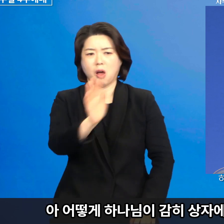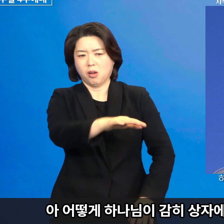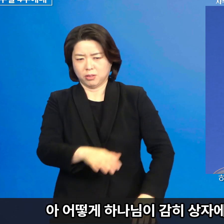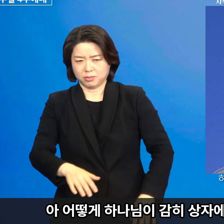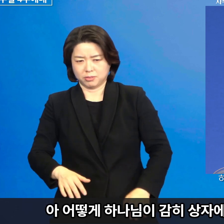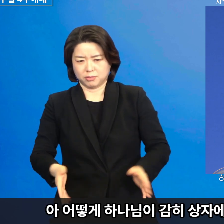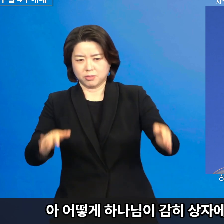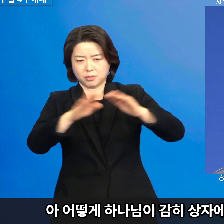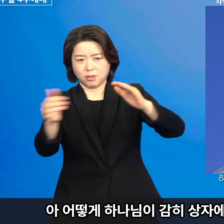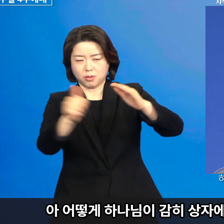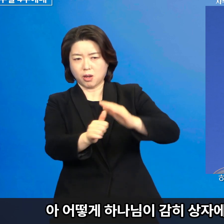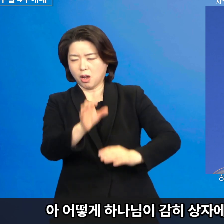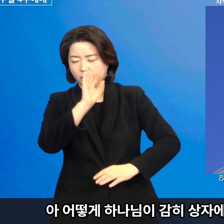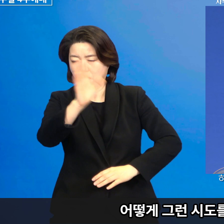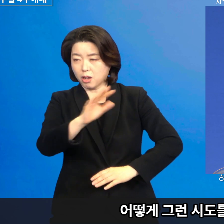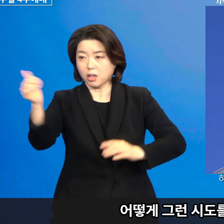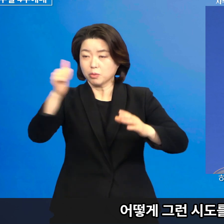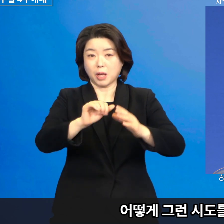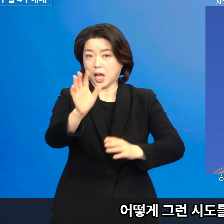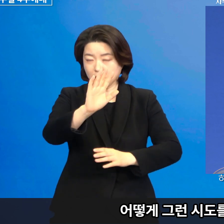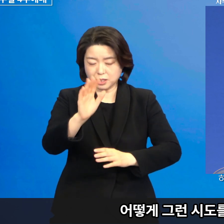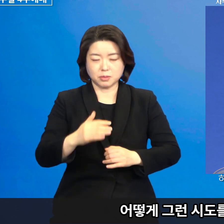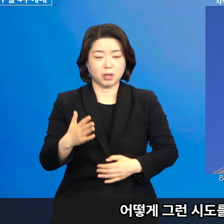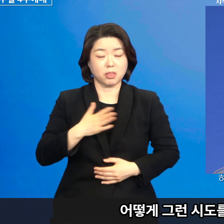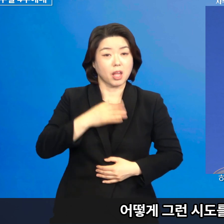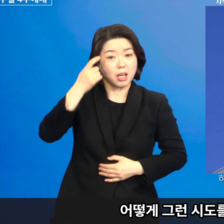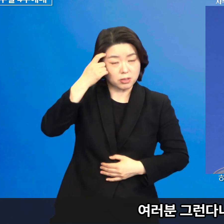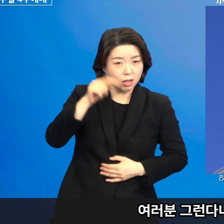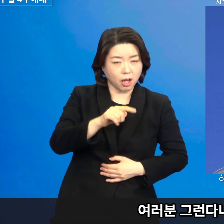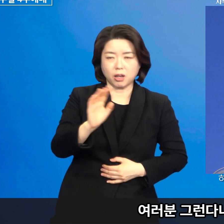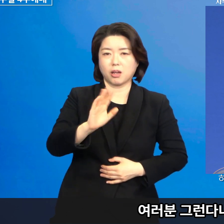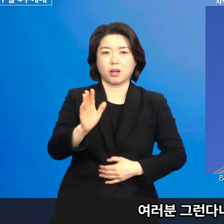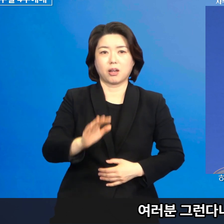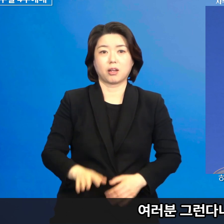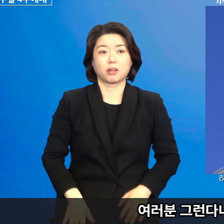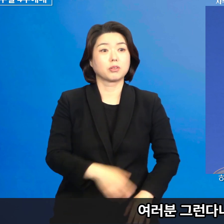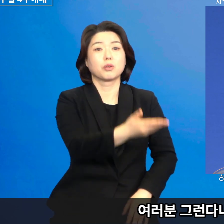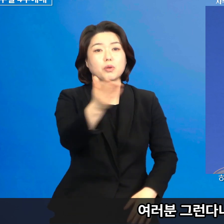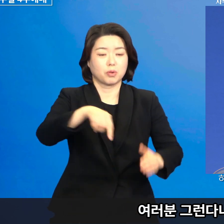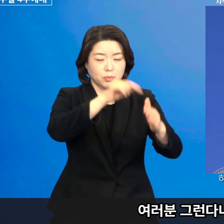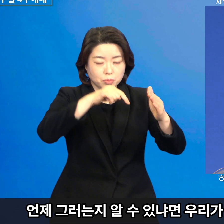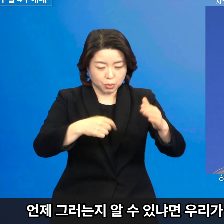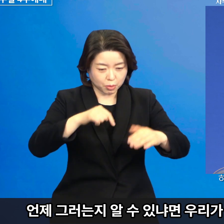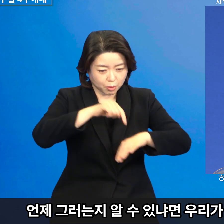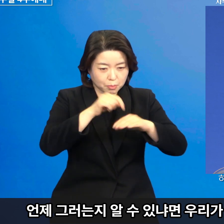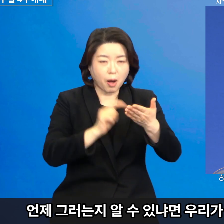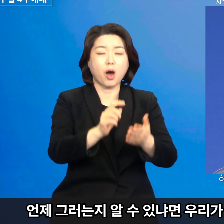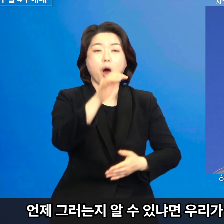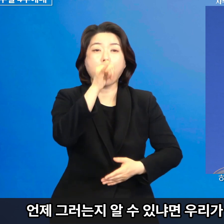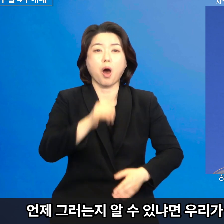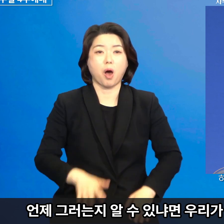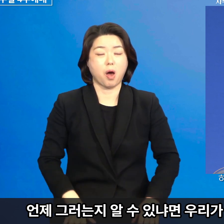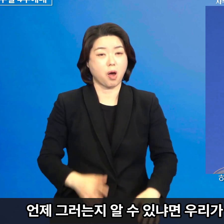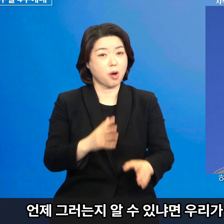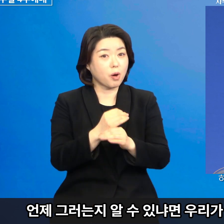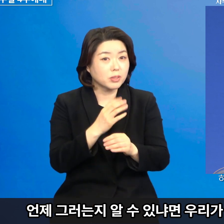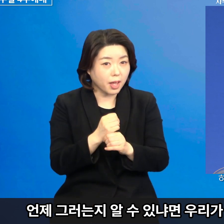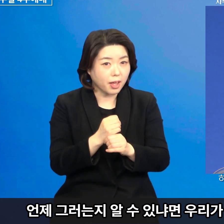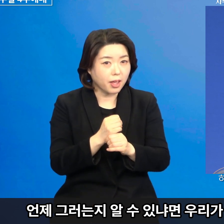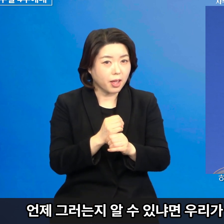상자에, 그분은 들어가시지도 않지만 어떻게 그런 시도를 할 수가 있느냐. 여러분, 그런다니까요. 우리가 언제 그런지 알 수